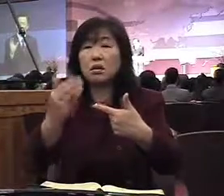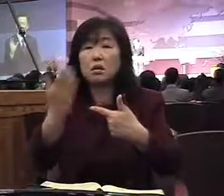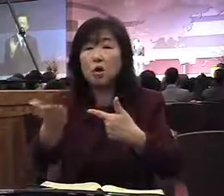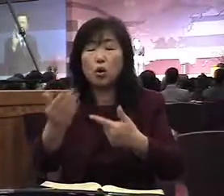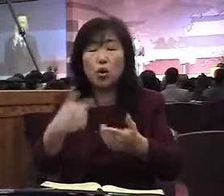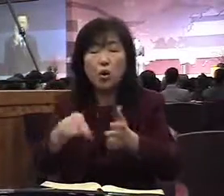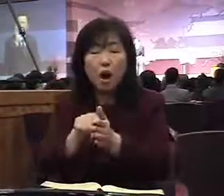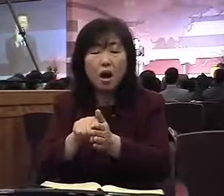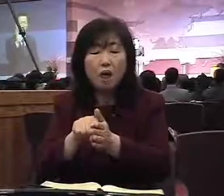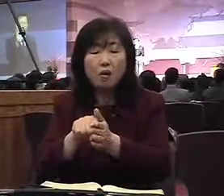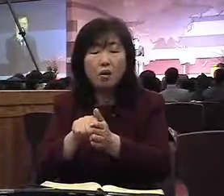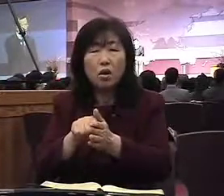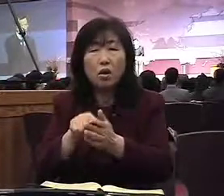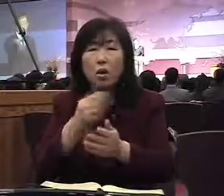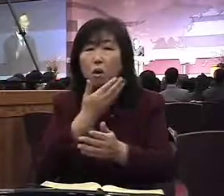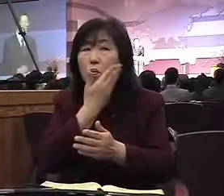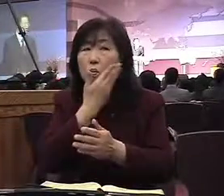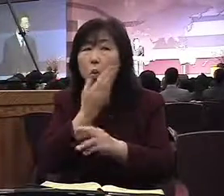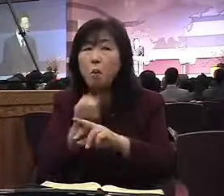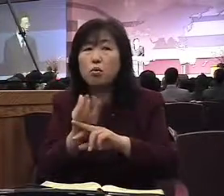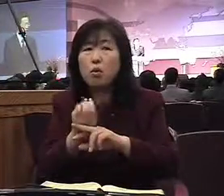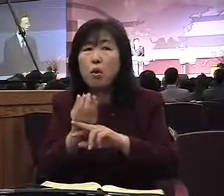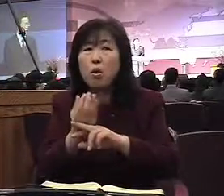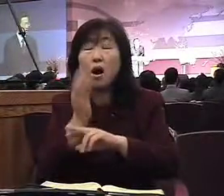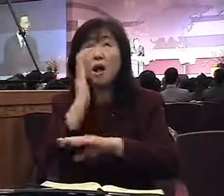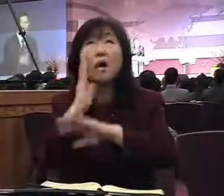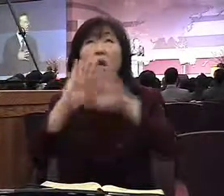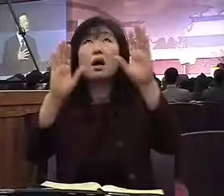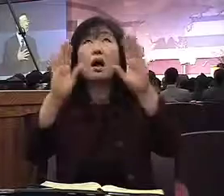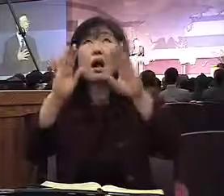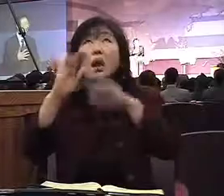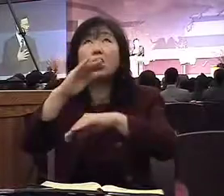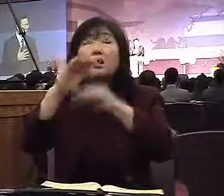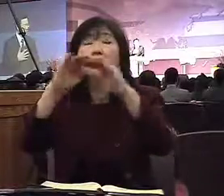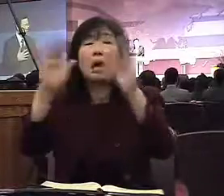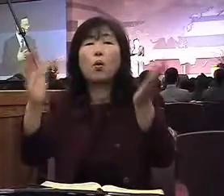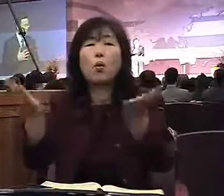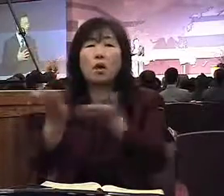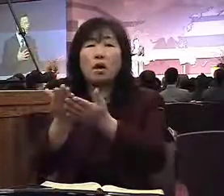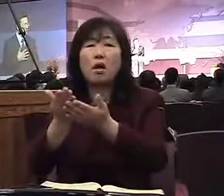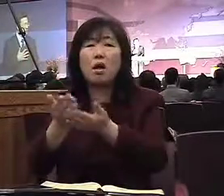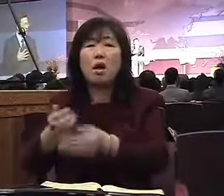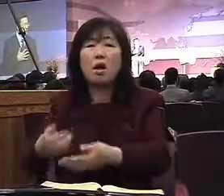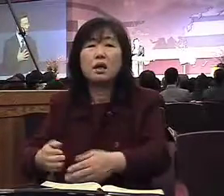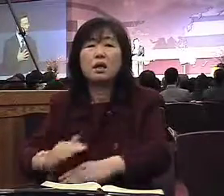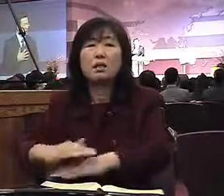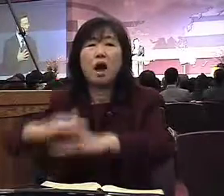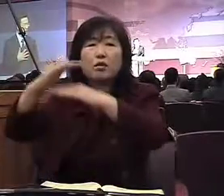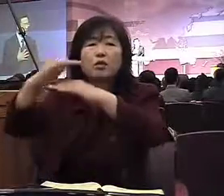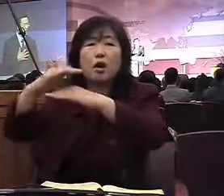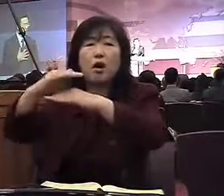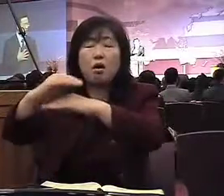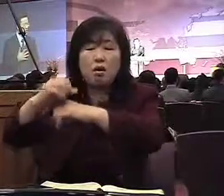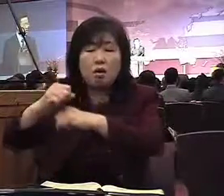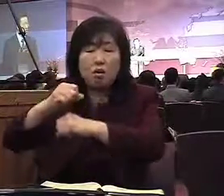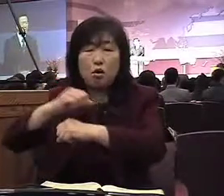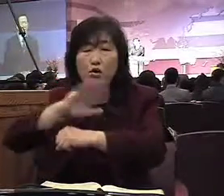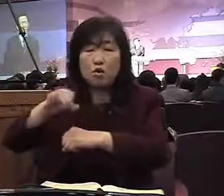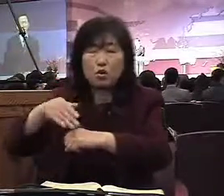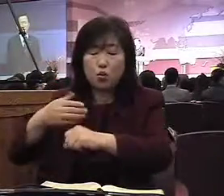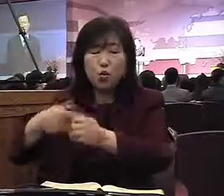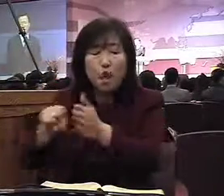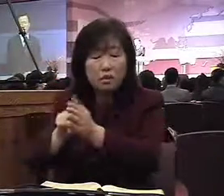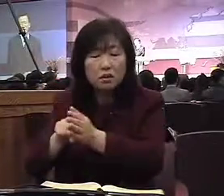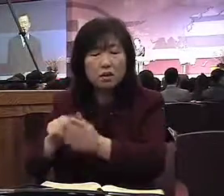너희를 위하여 보호를 하는 우리를 위해서라고 말씀하셨어요. 우리를 위해서.